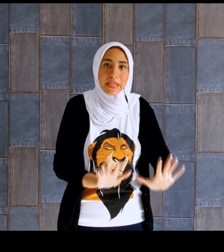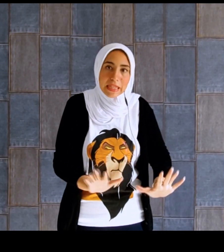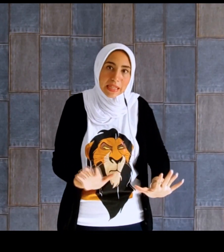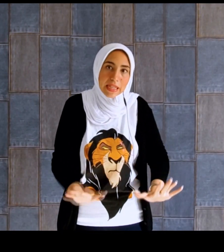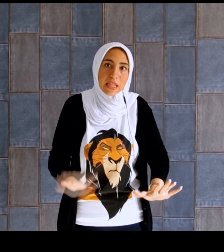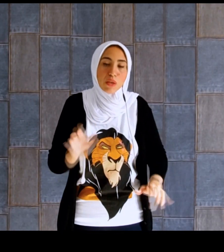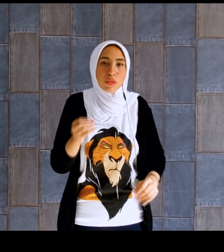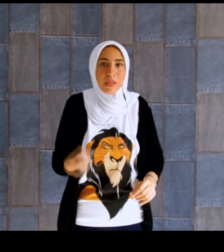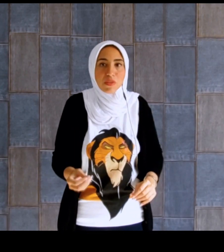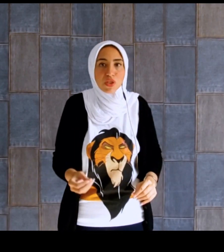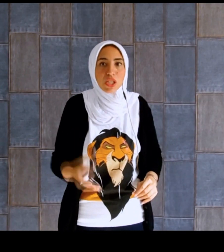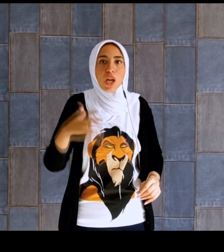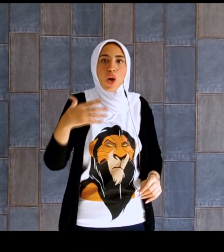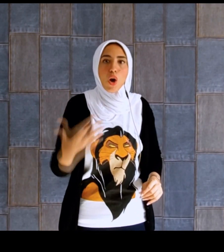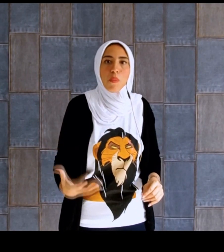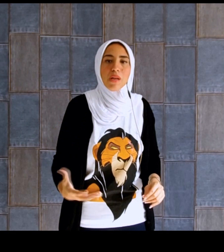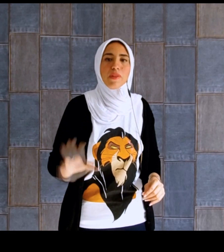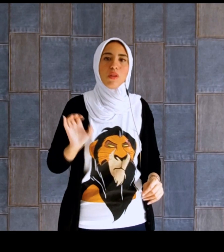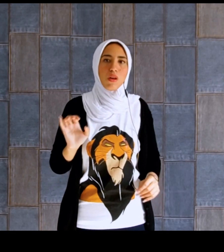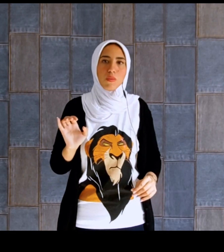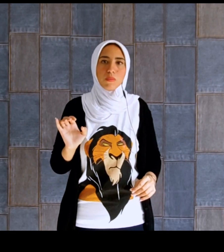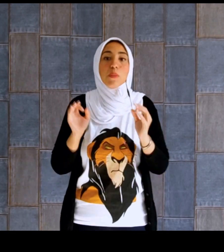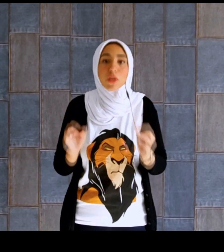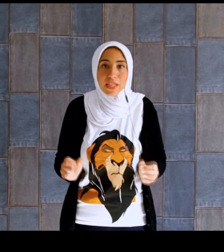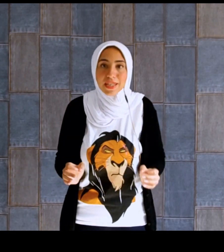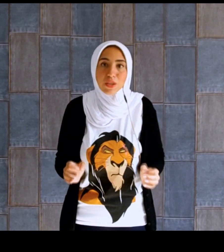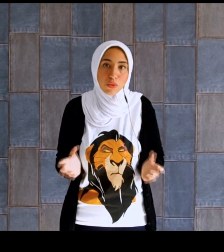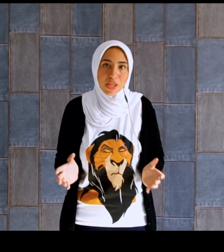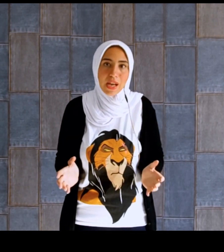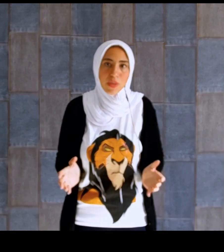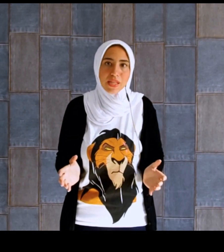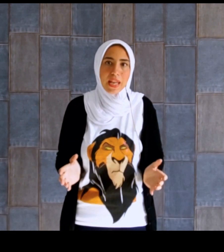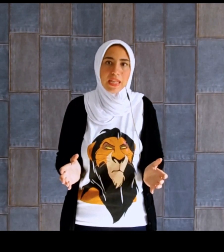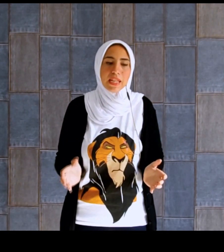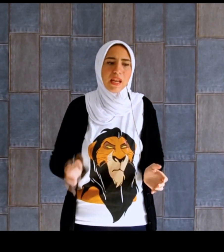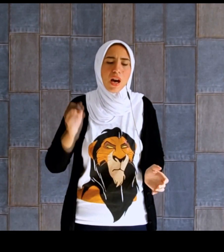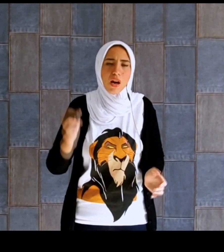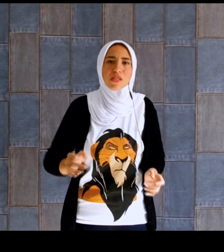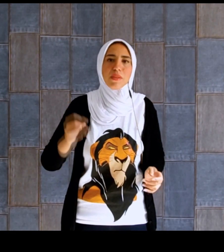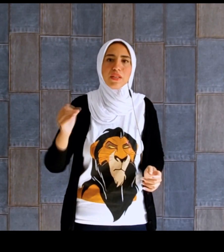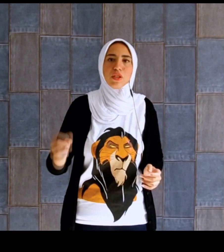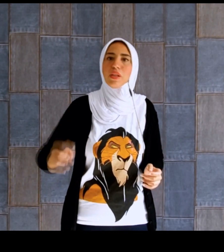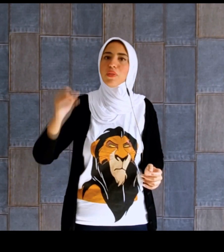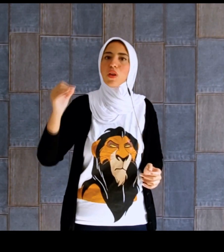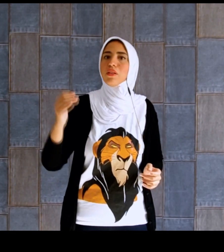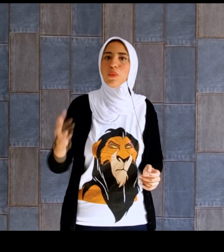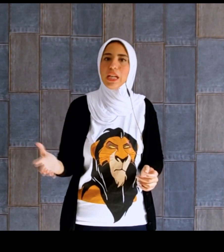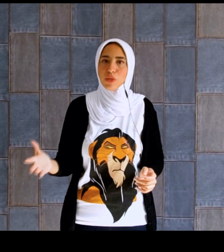يعني ان احنا تأكدنا ان القدماء المصريين هم اللي بانوا الاهرام البردية دي دكتور زايا حواس قال عليها ان هي اعظم الاكتشافات في القرن الواحد